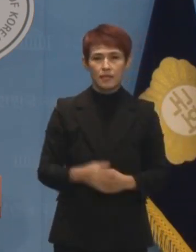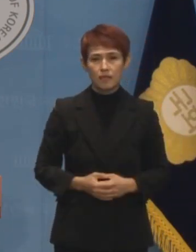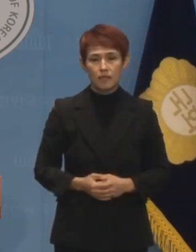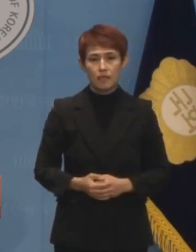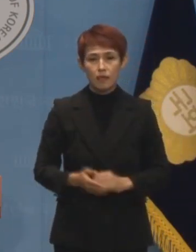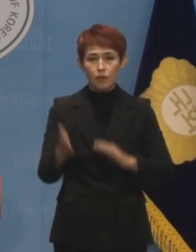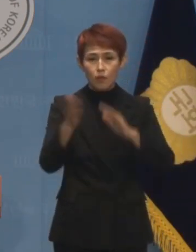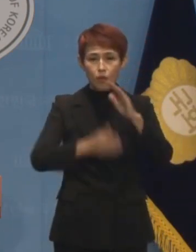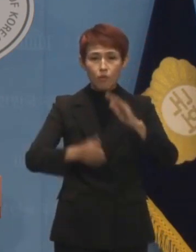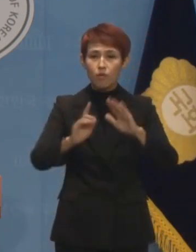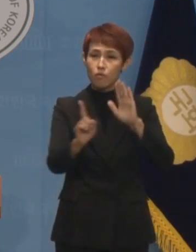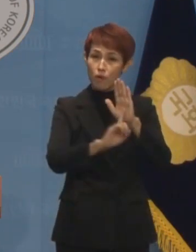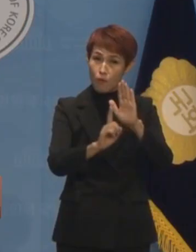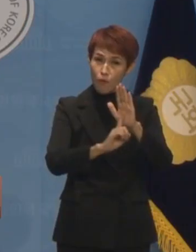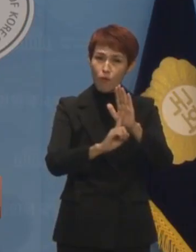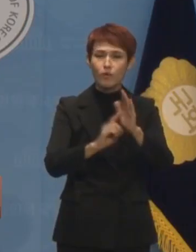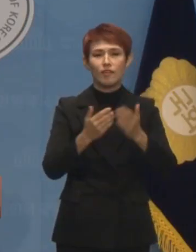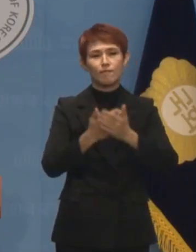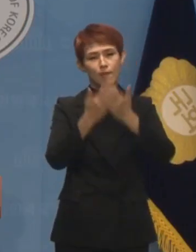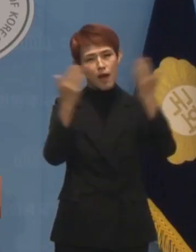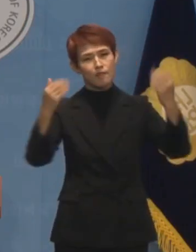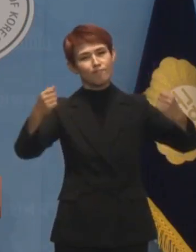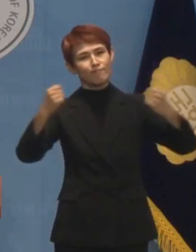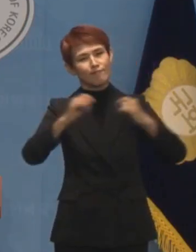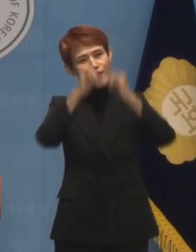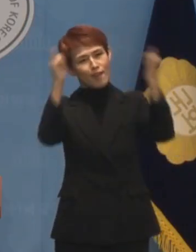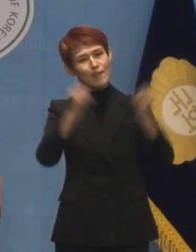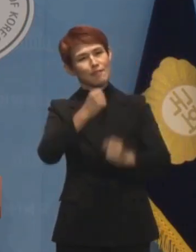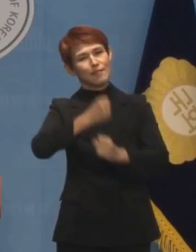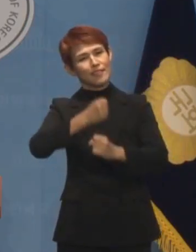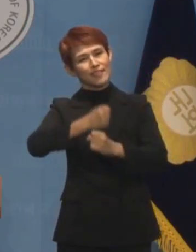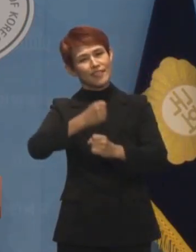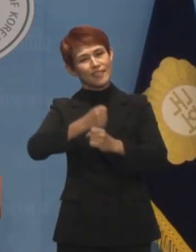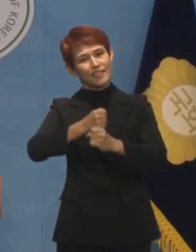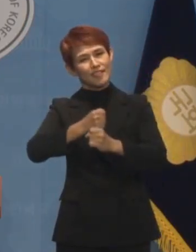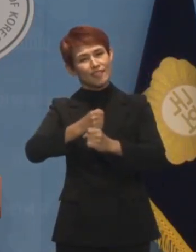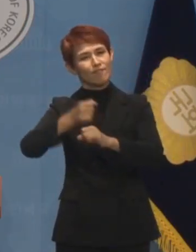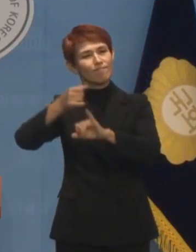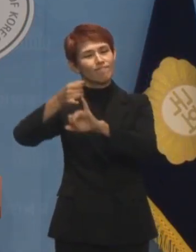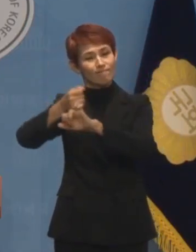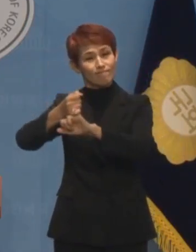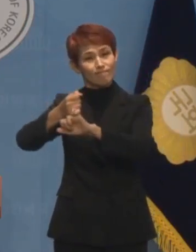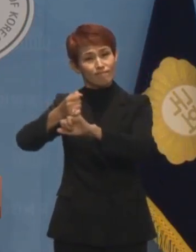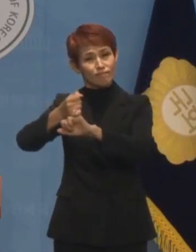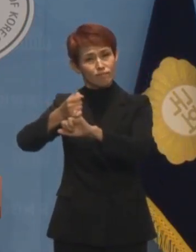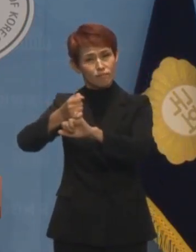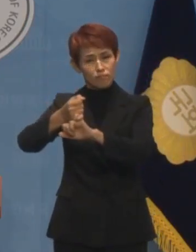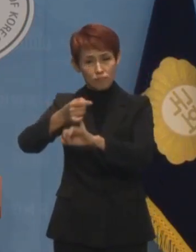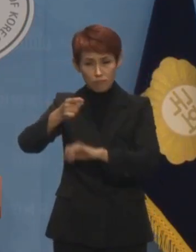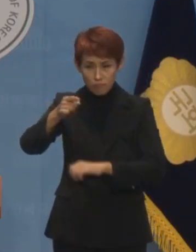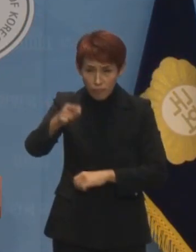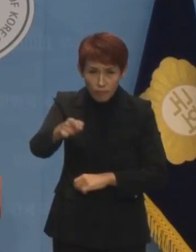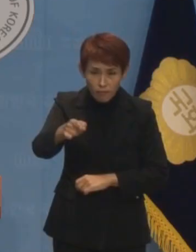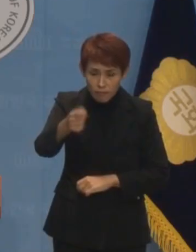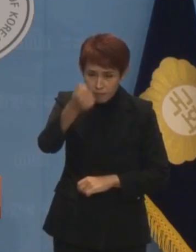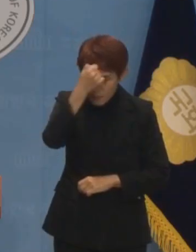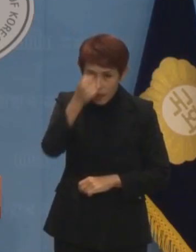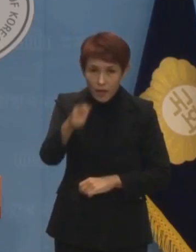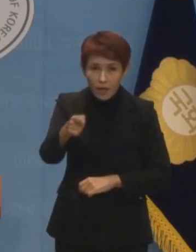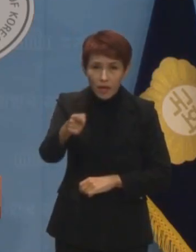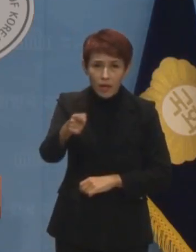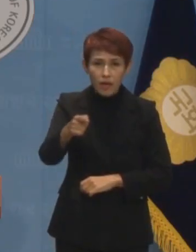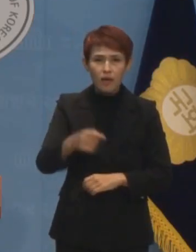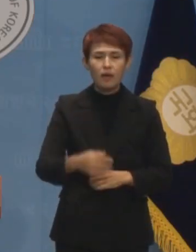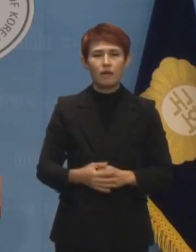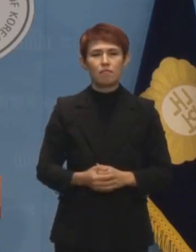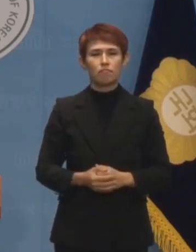공익 광고를 통해 밝고 건강한 사회를 만들어 가겠다는 취지의 코바코는